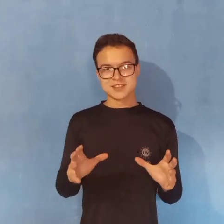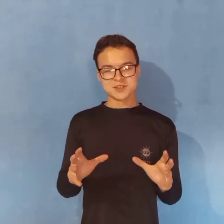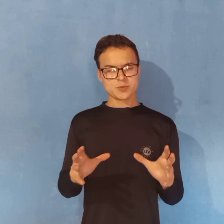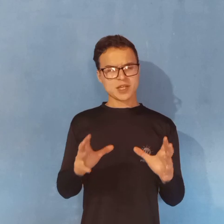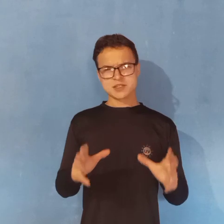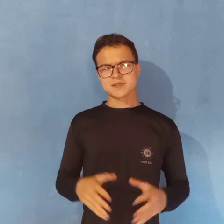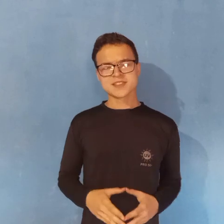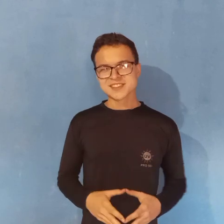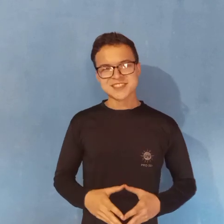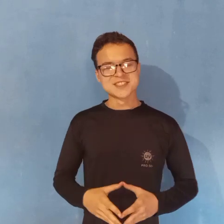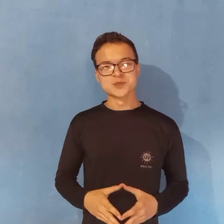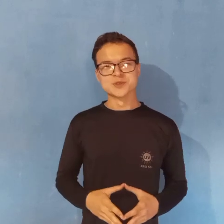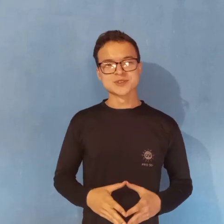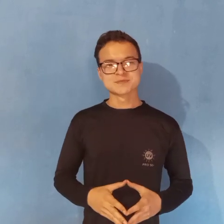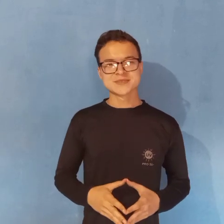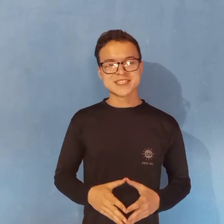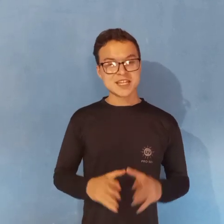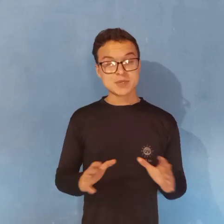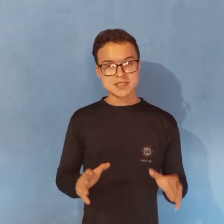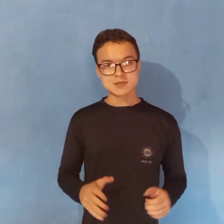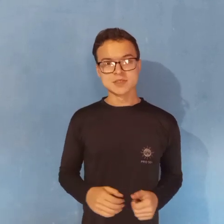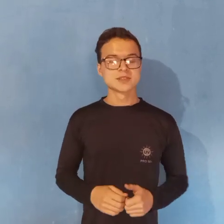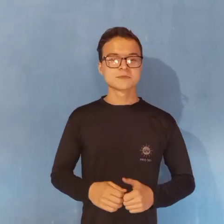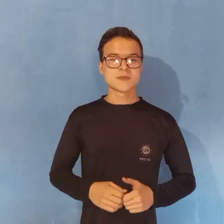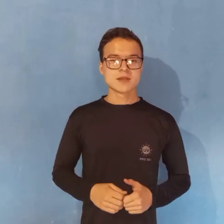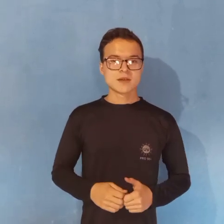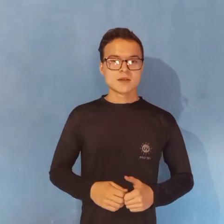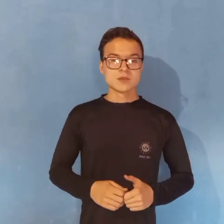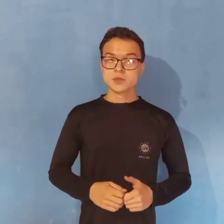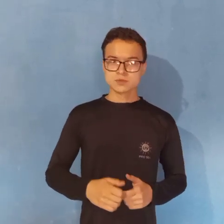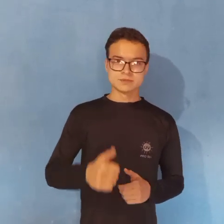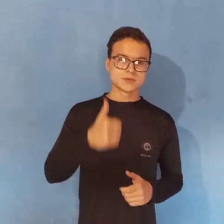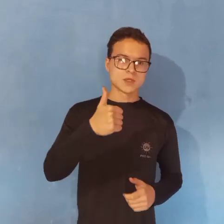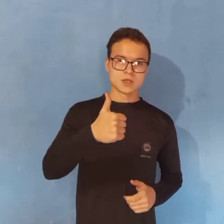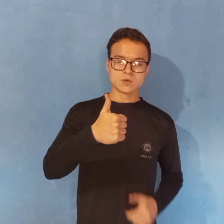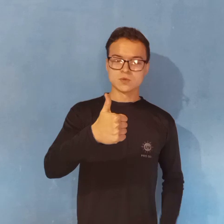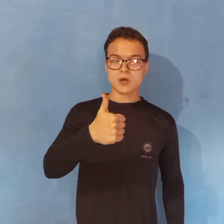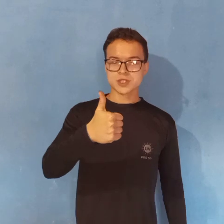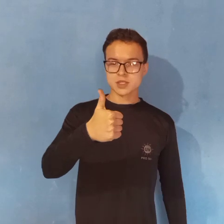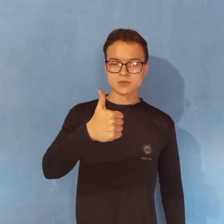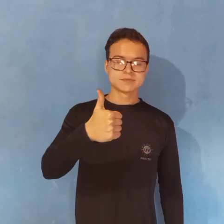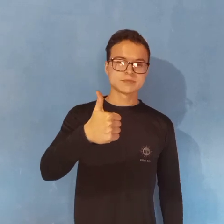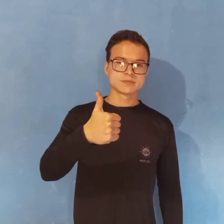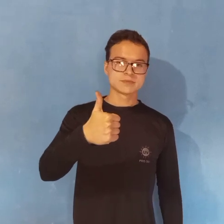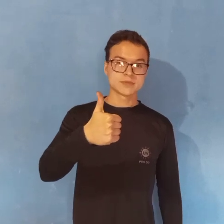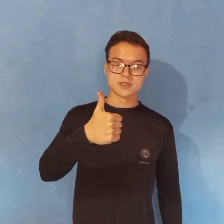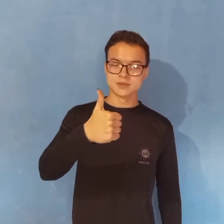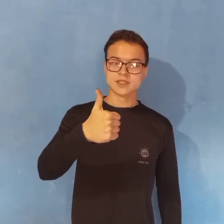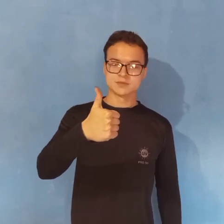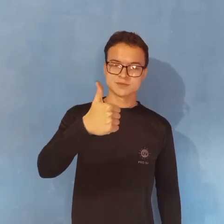sinais, como é que a gente faz esses números? É bem simples. Número 1, um ordinal,